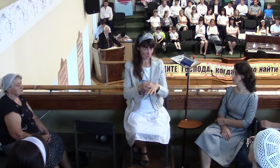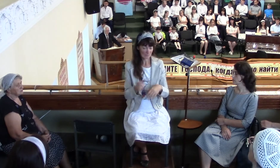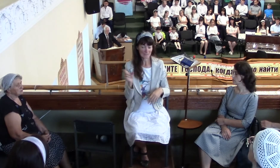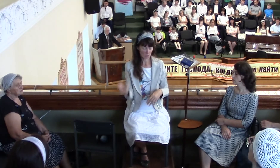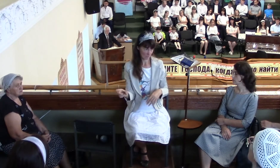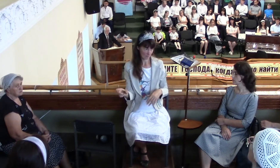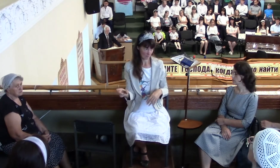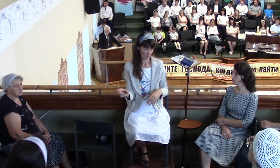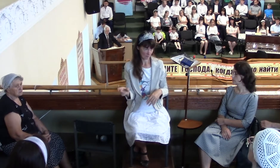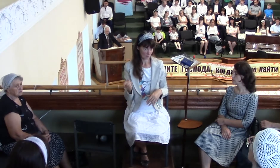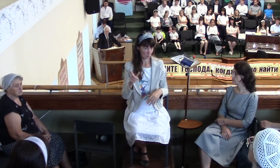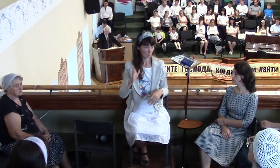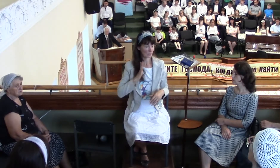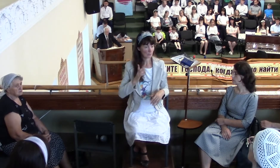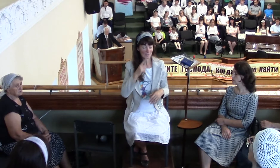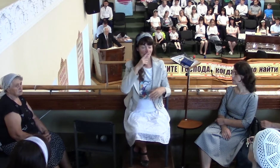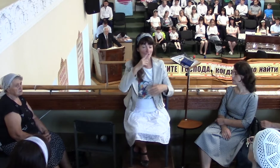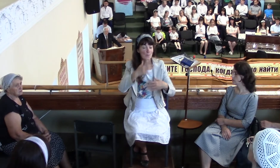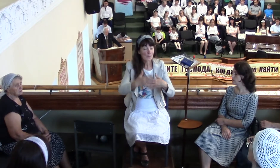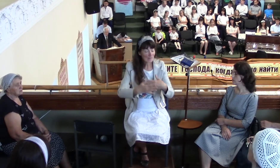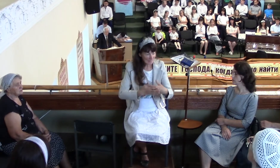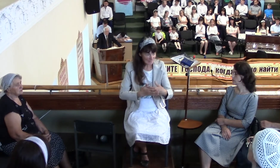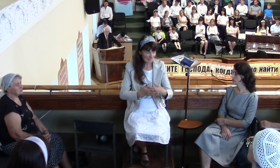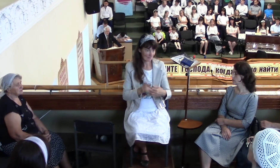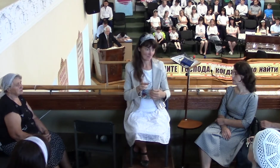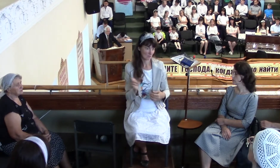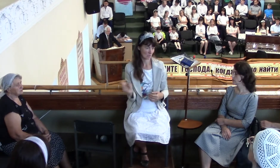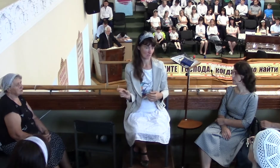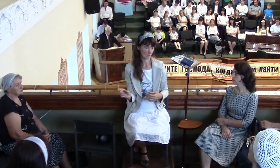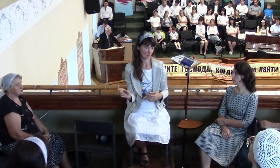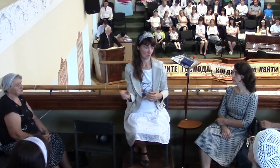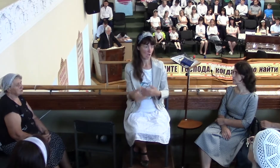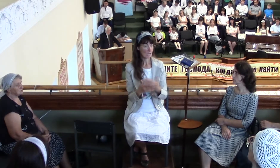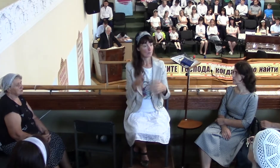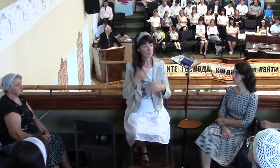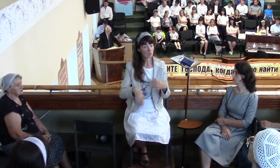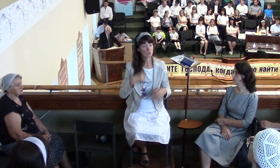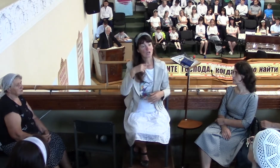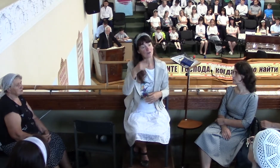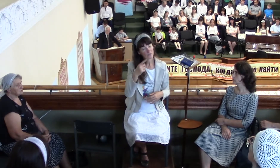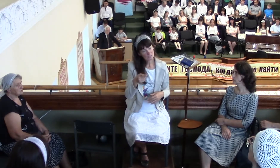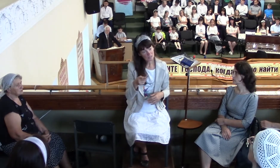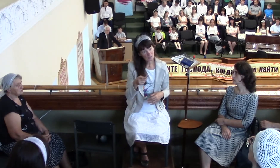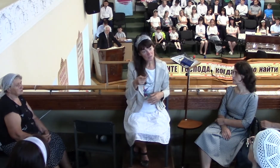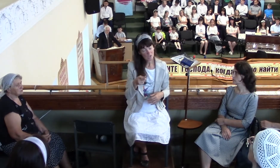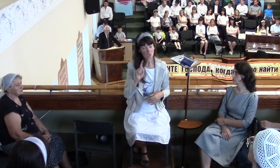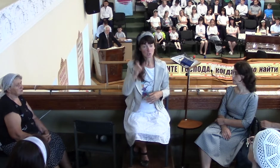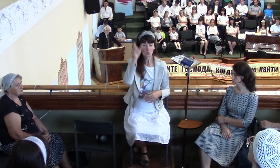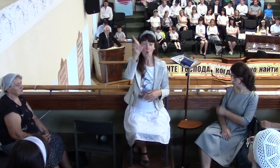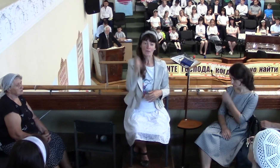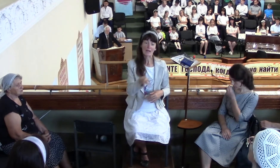И мы говорили уже, что на кресте умирал не Бог, на кресте умирал Сын